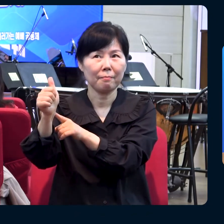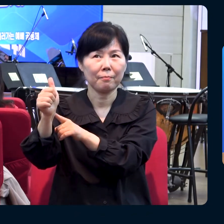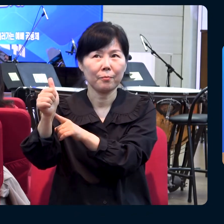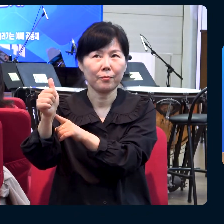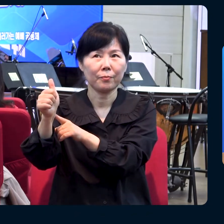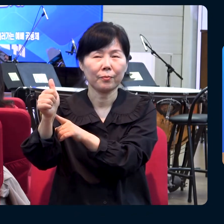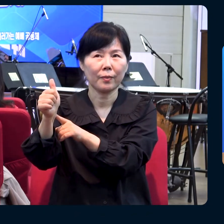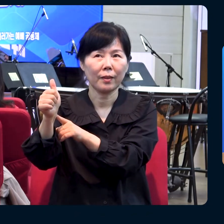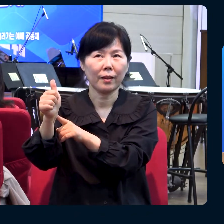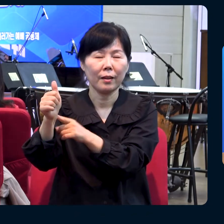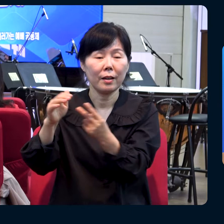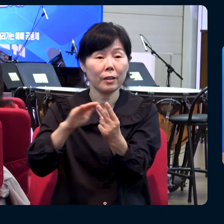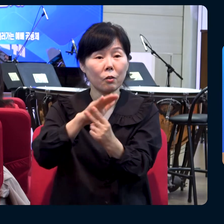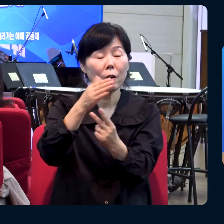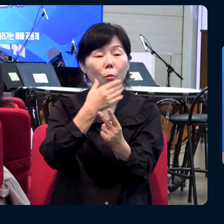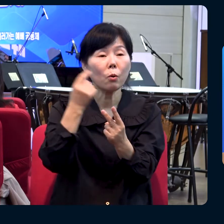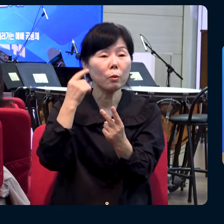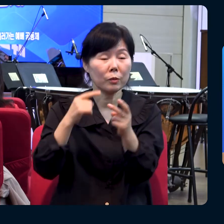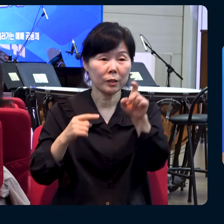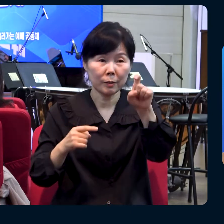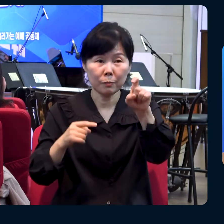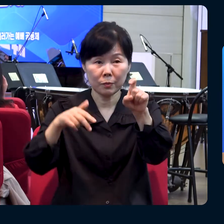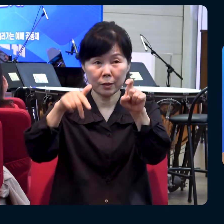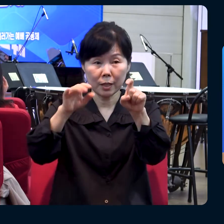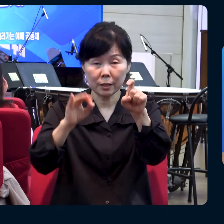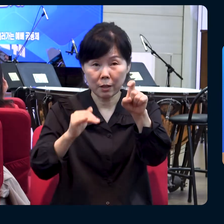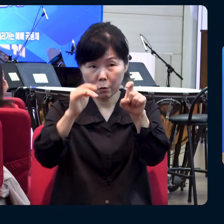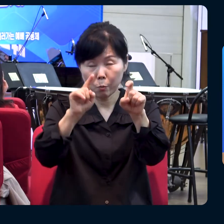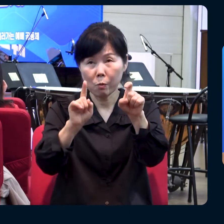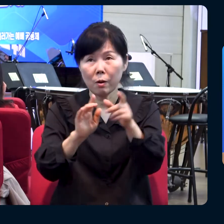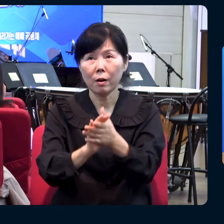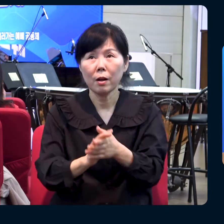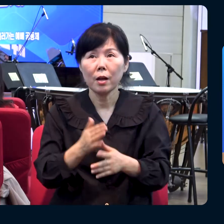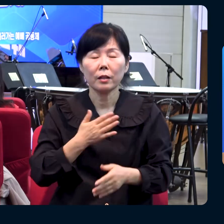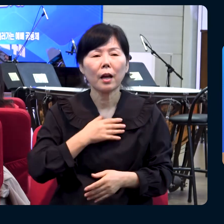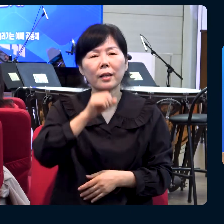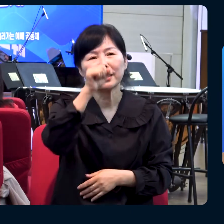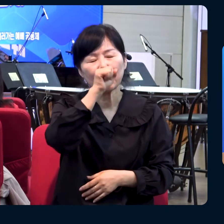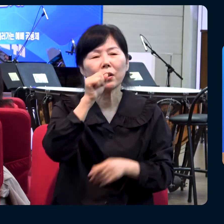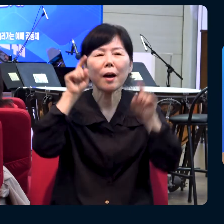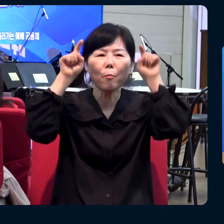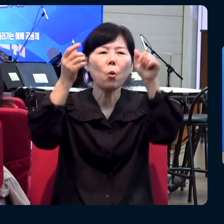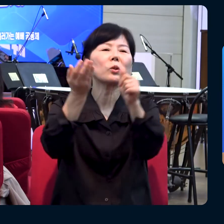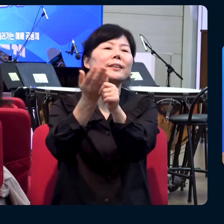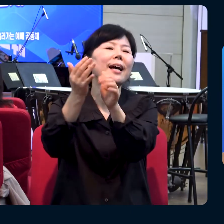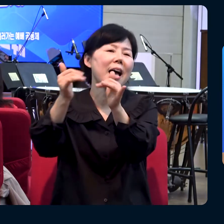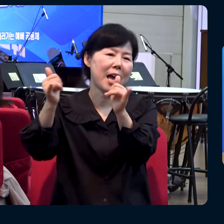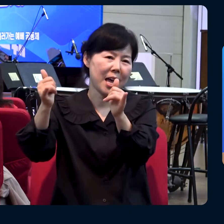기억하시듯이 요한복음 10장에 이렇게 말씀하시죠. 나는 선한 목자라.